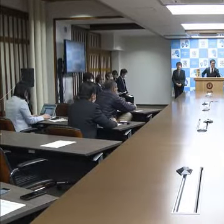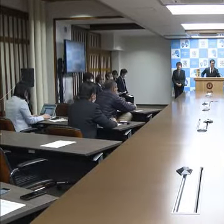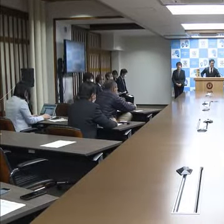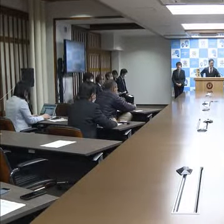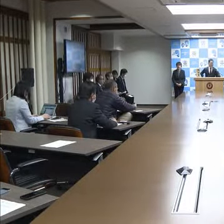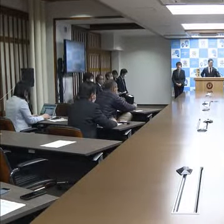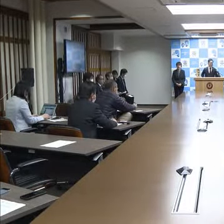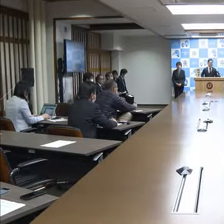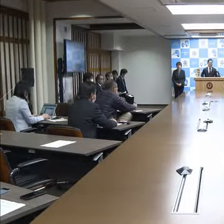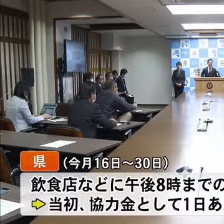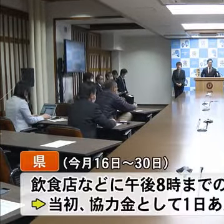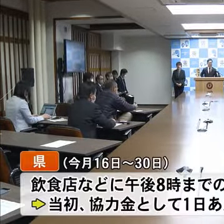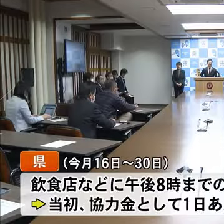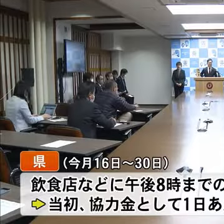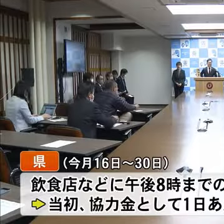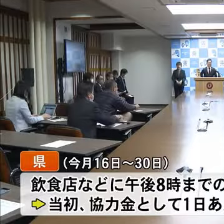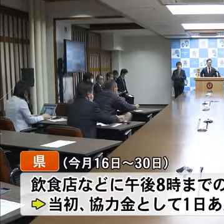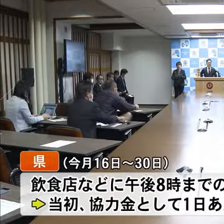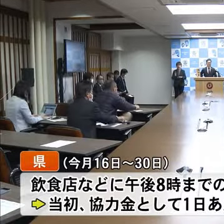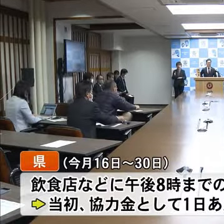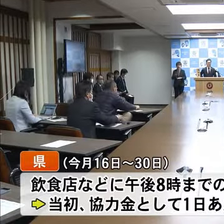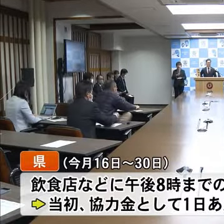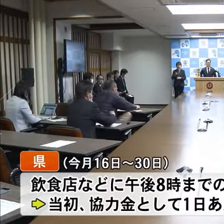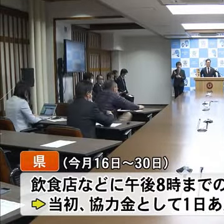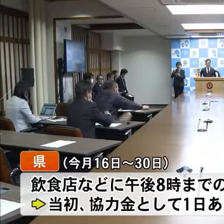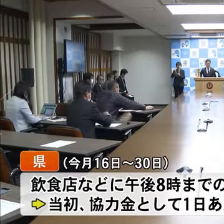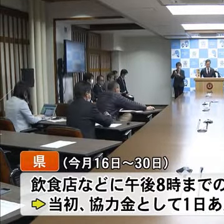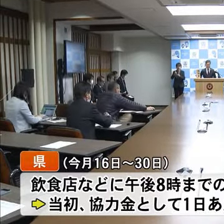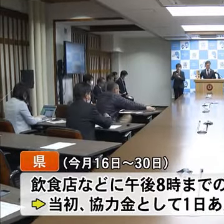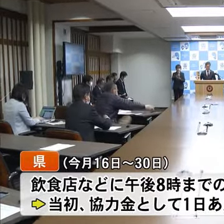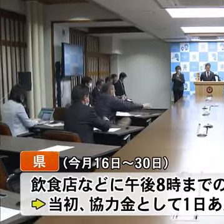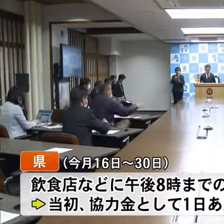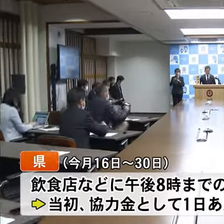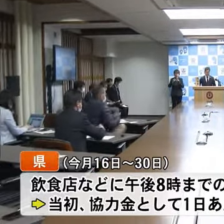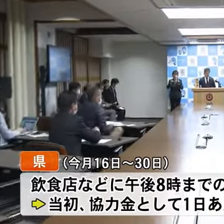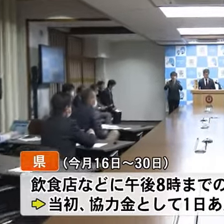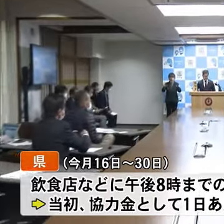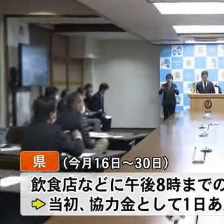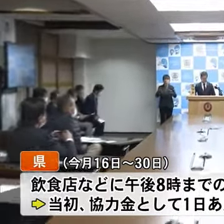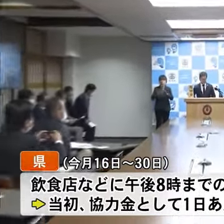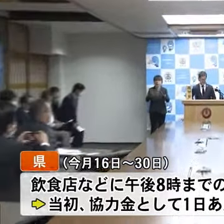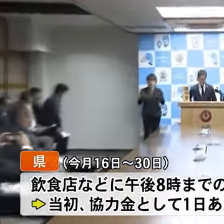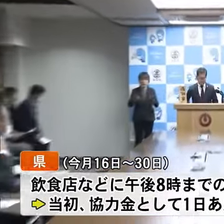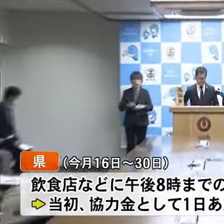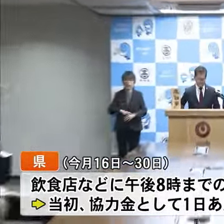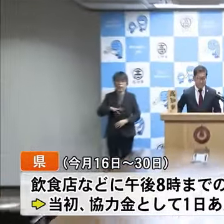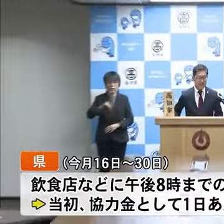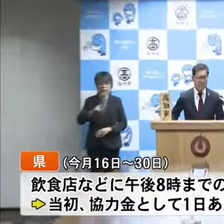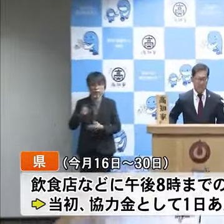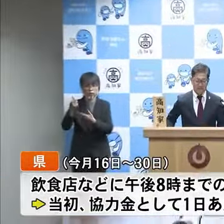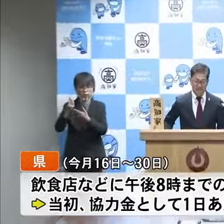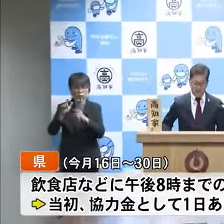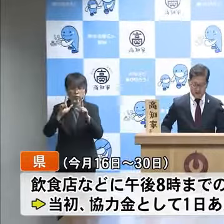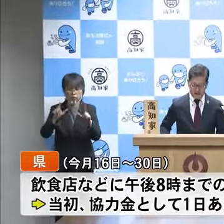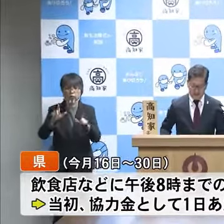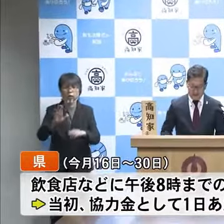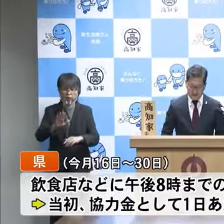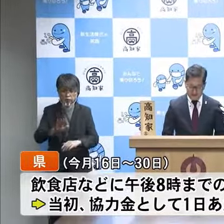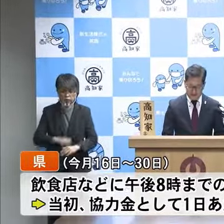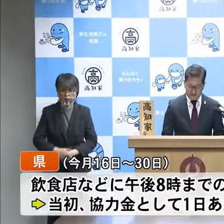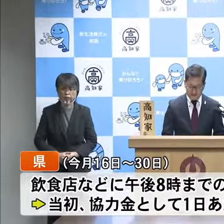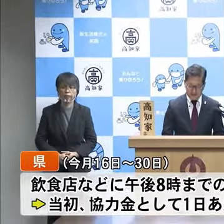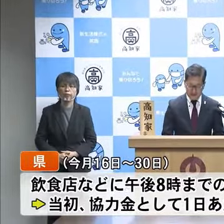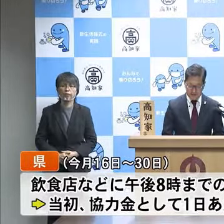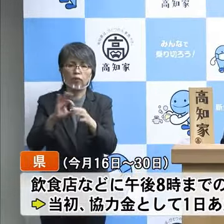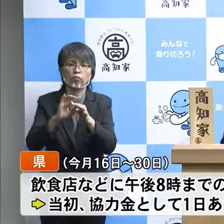県は今月16日から30日まで県内の飲食店などに対して午後8時までの営業時間